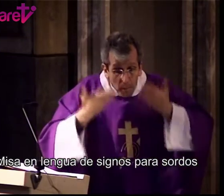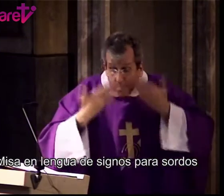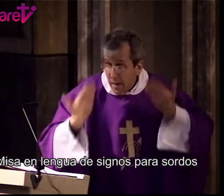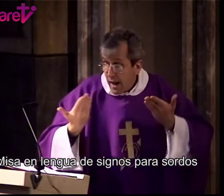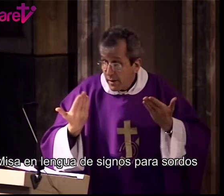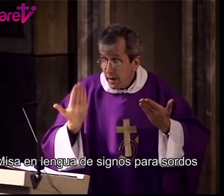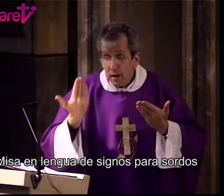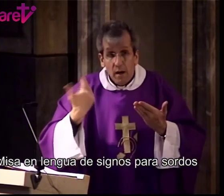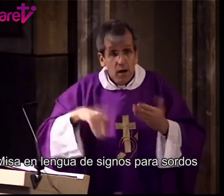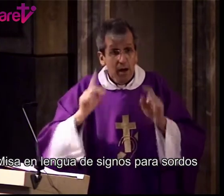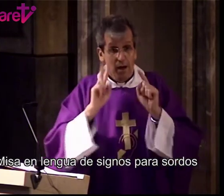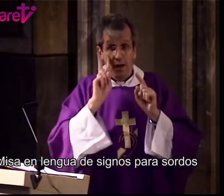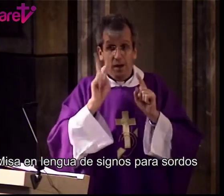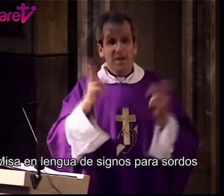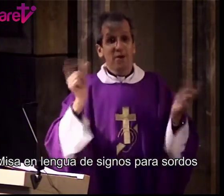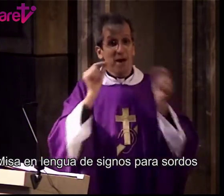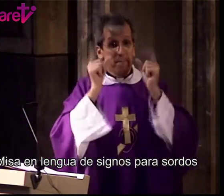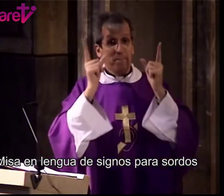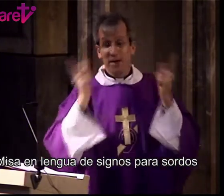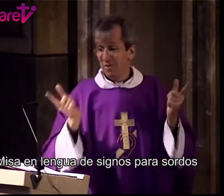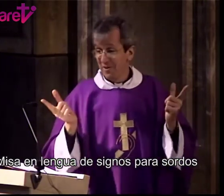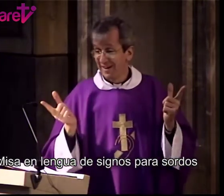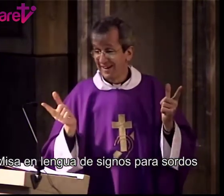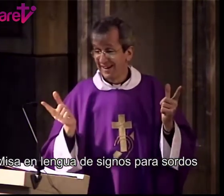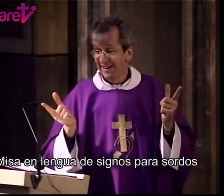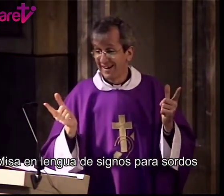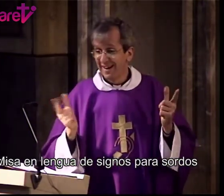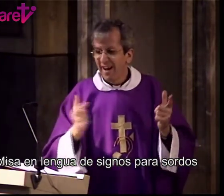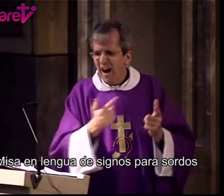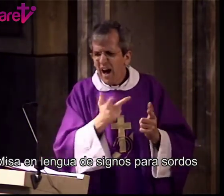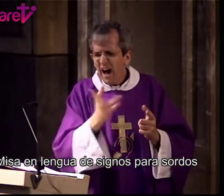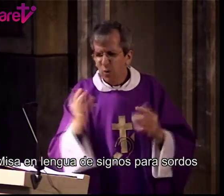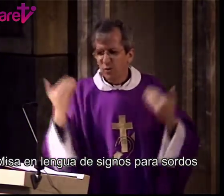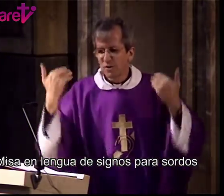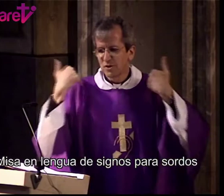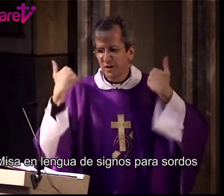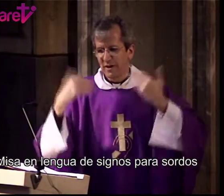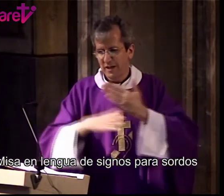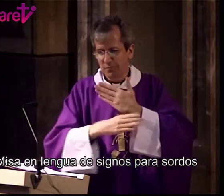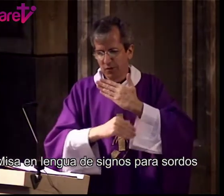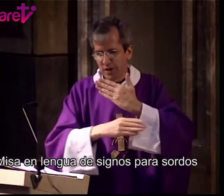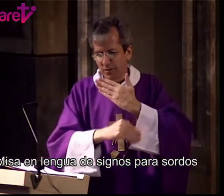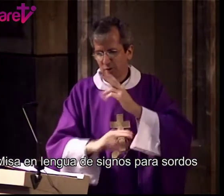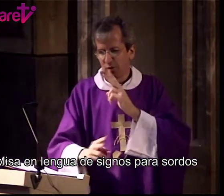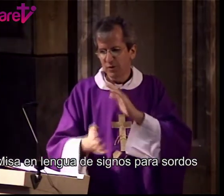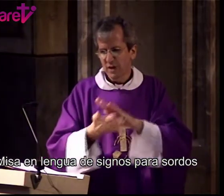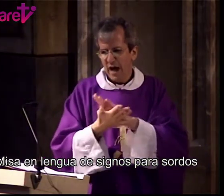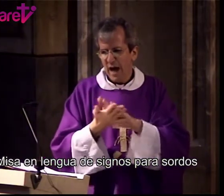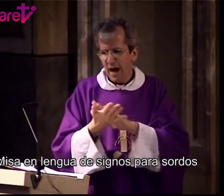me lavé y ahora veo. Algunos responsables judíos